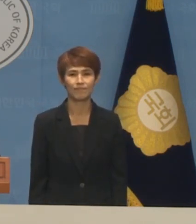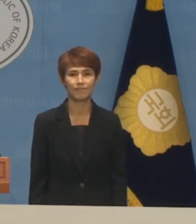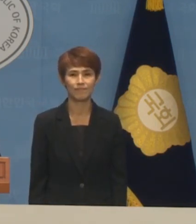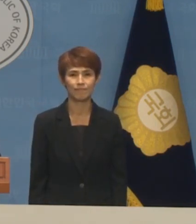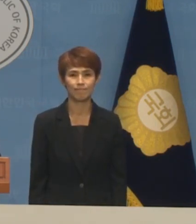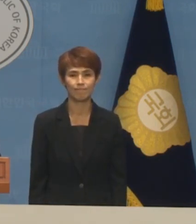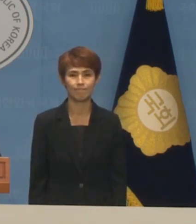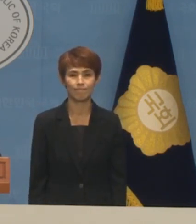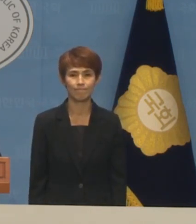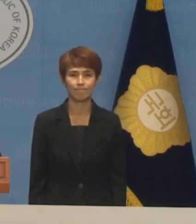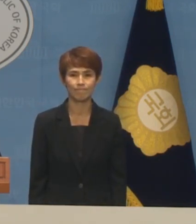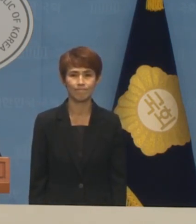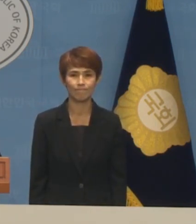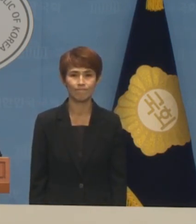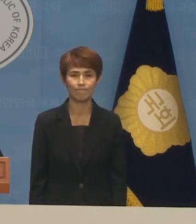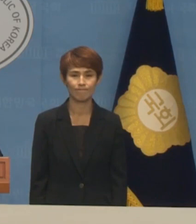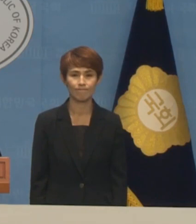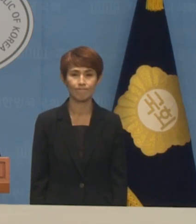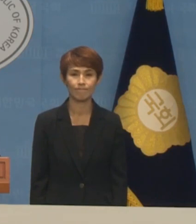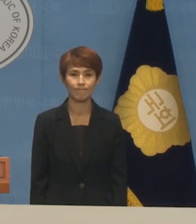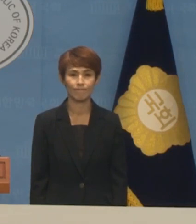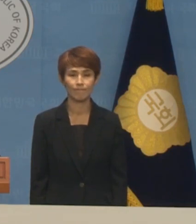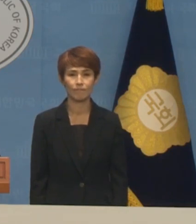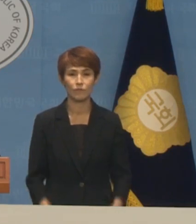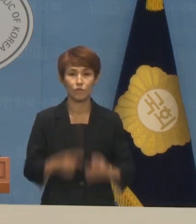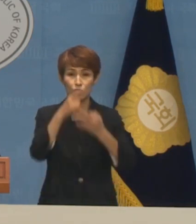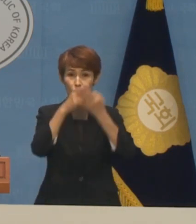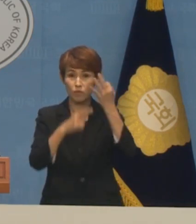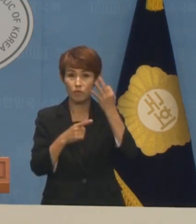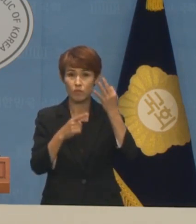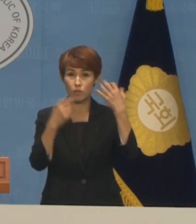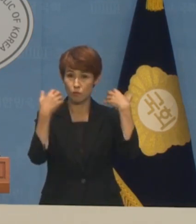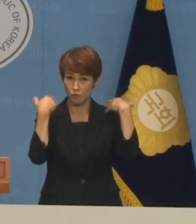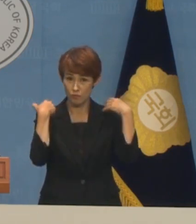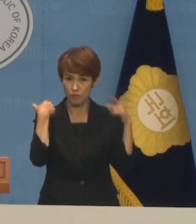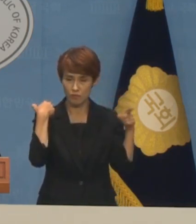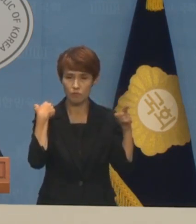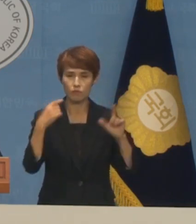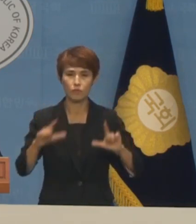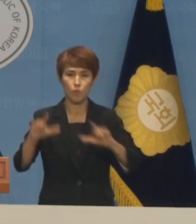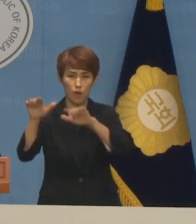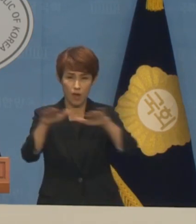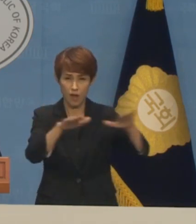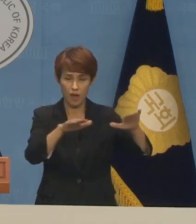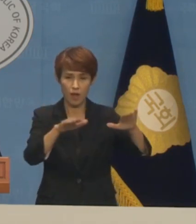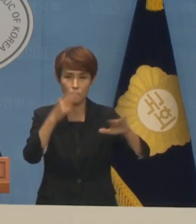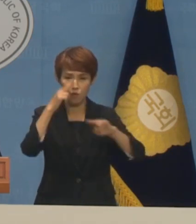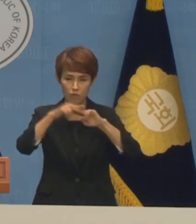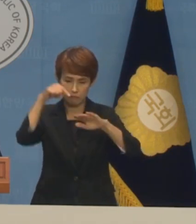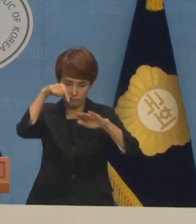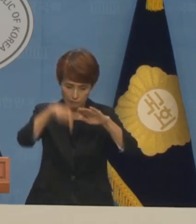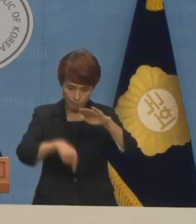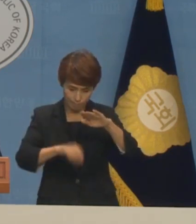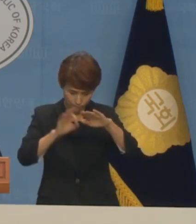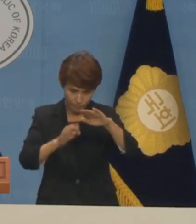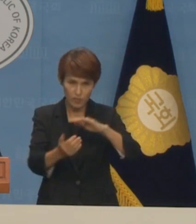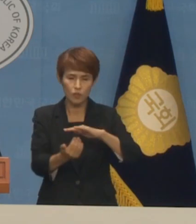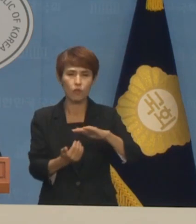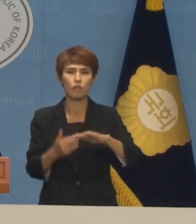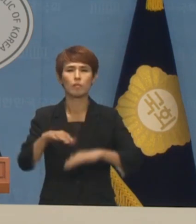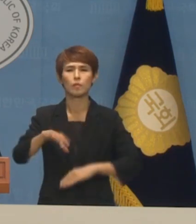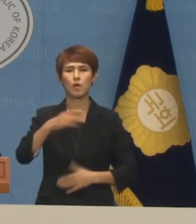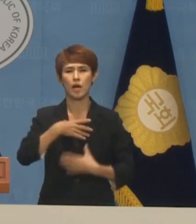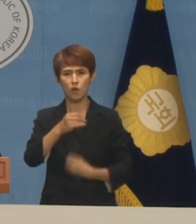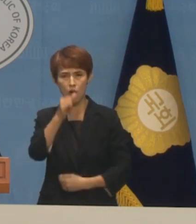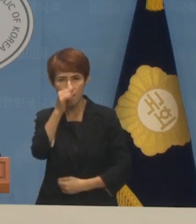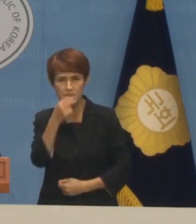이 기자회견문을 읽겠습니다. 윤석열 정부는 동해 석유 시추 이전에 독립된 지진 안전성